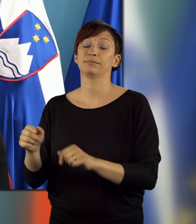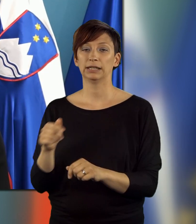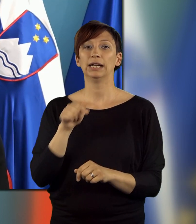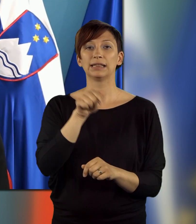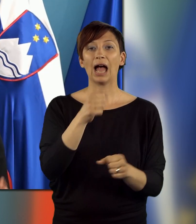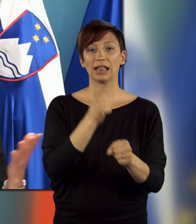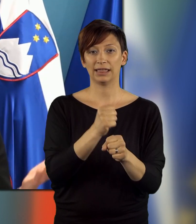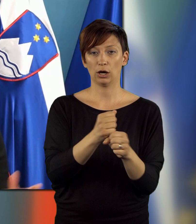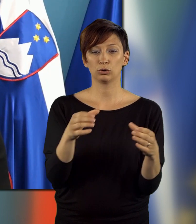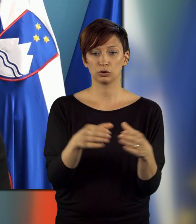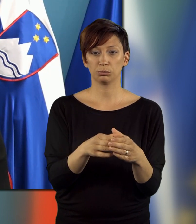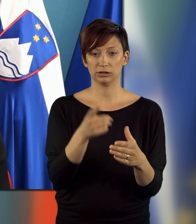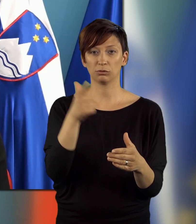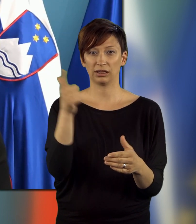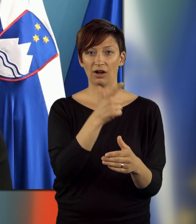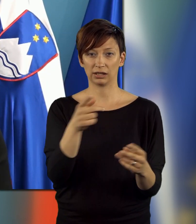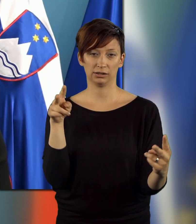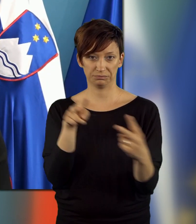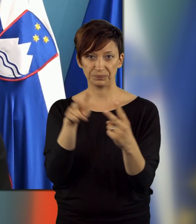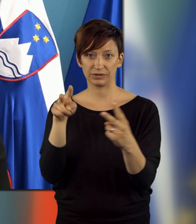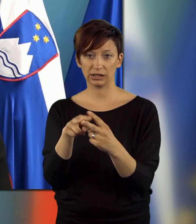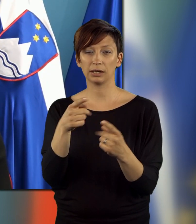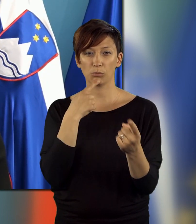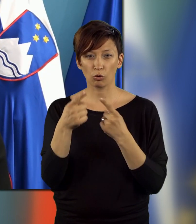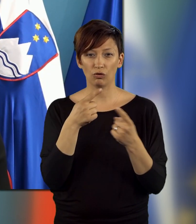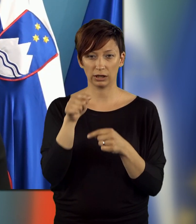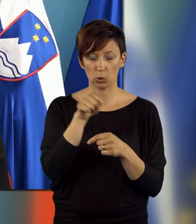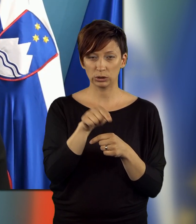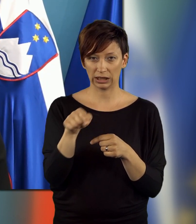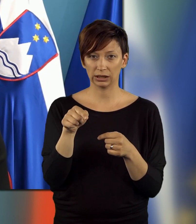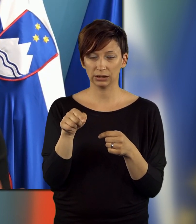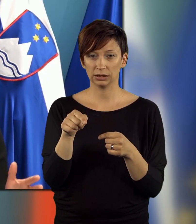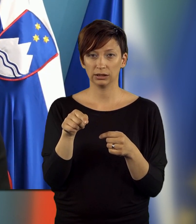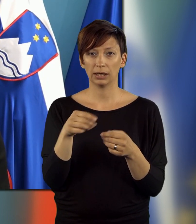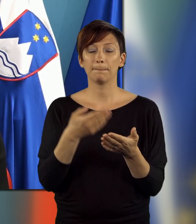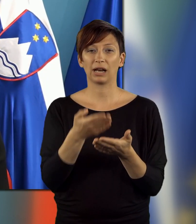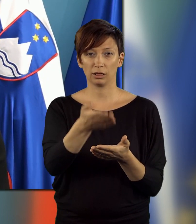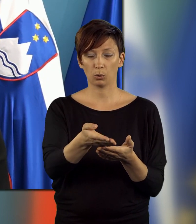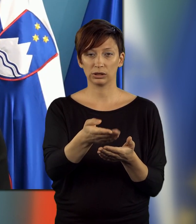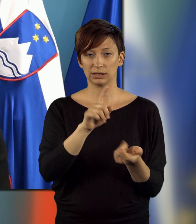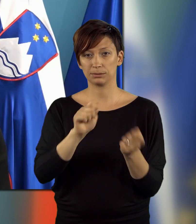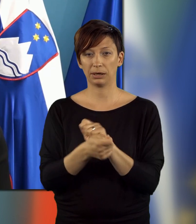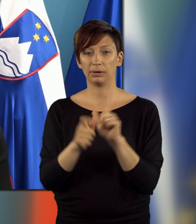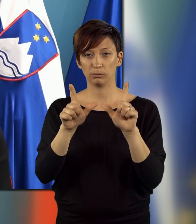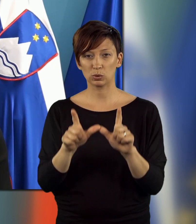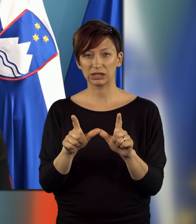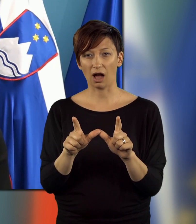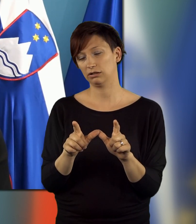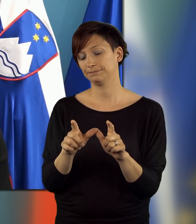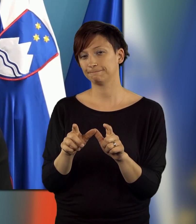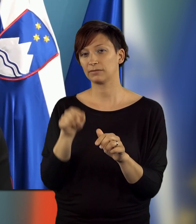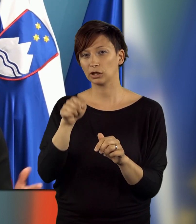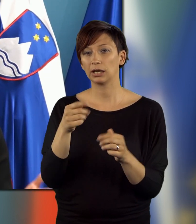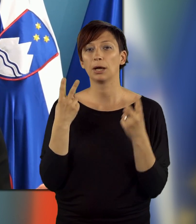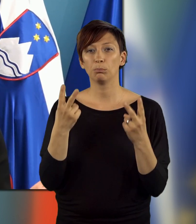skupina, kjer smo se 2-krat sestali, je razpravljala o teh predlogih. Tisto, kar je pomembno, je,